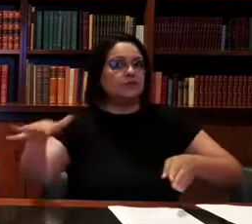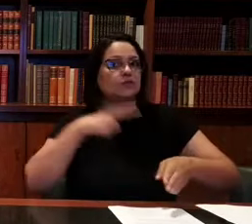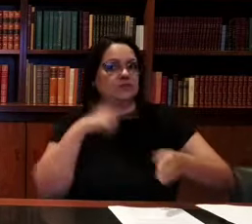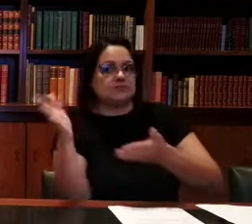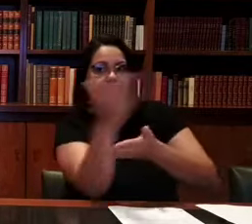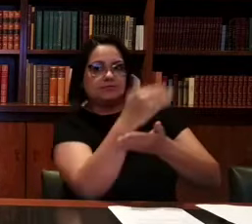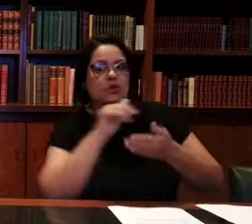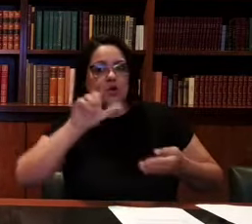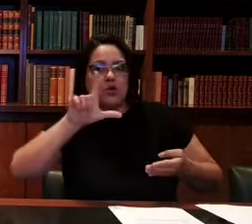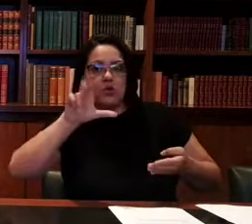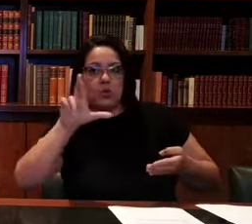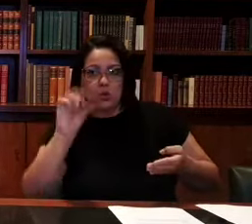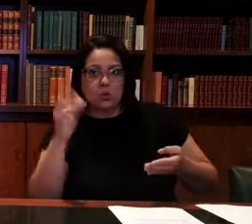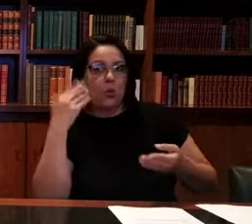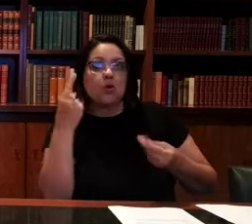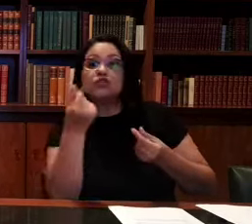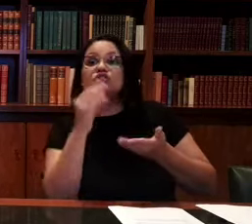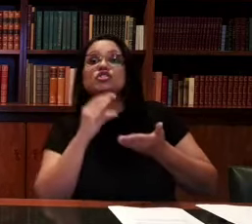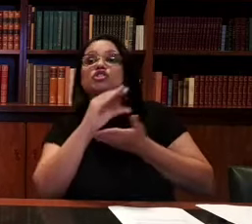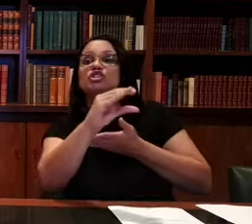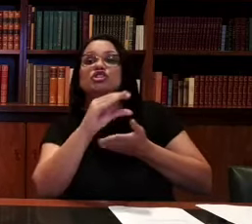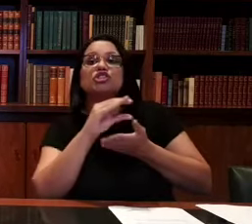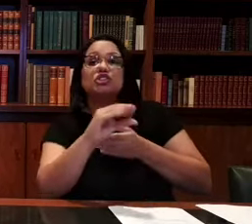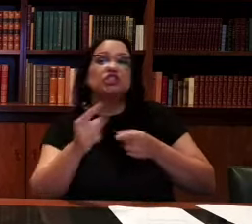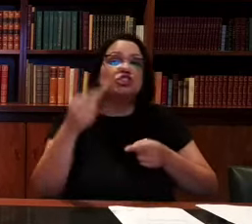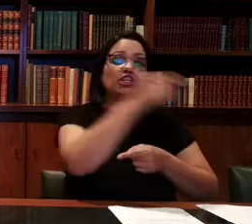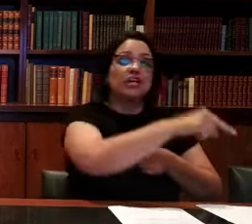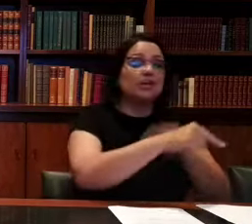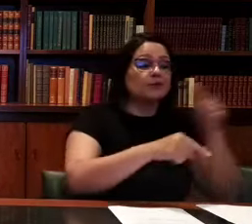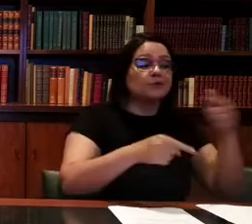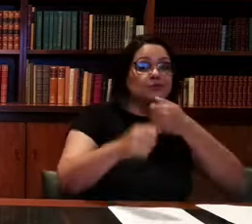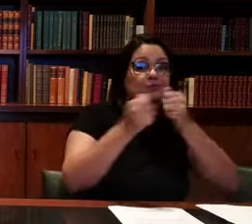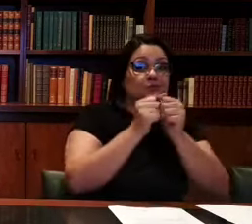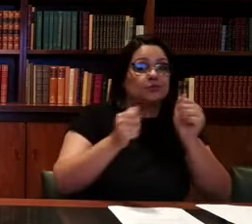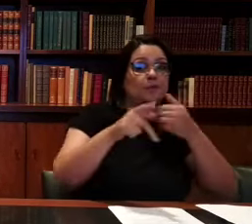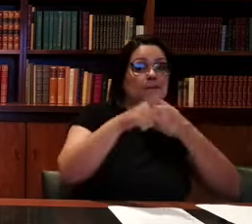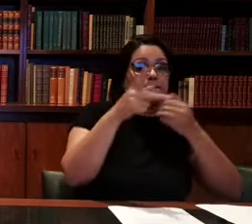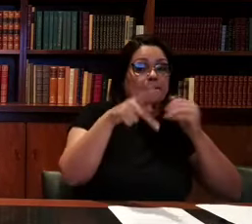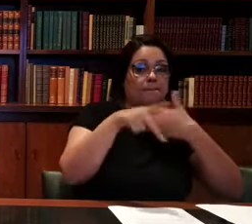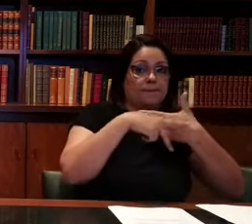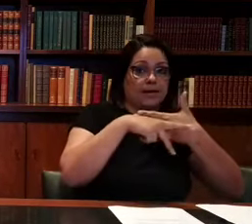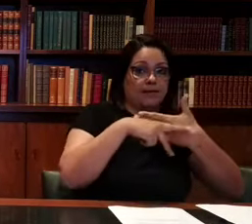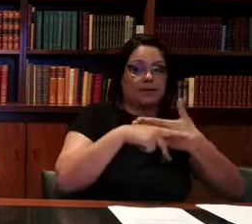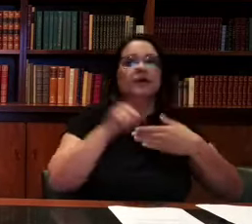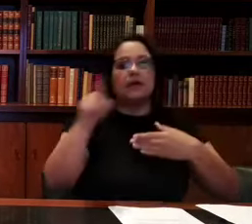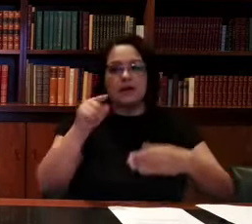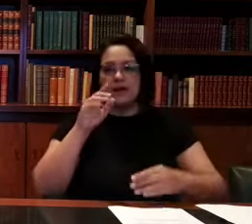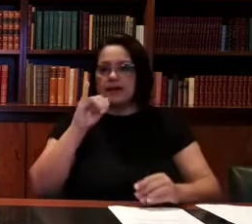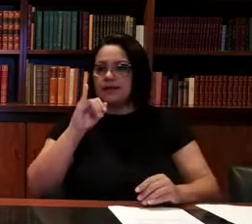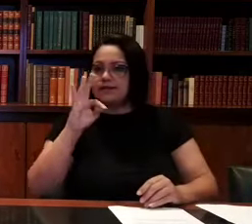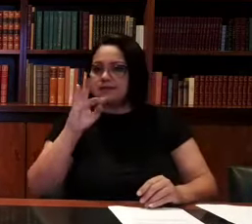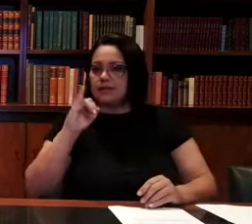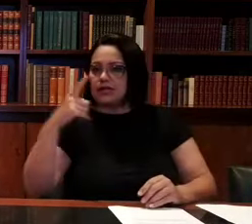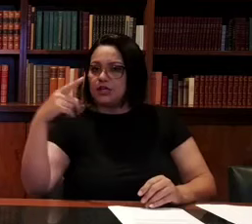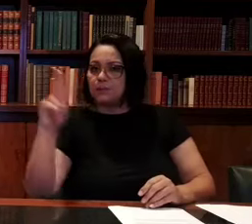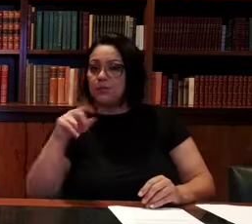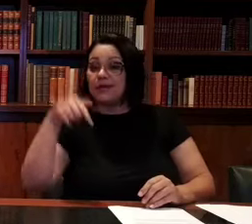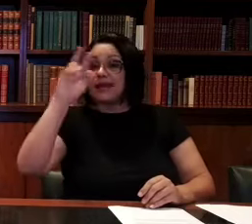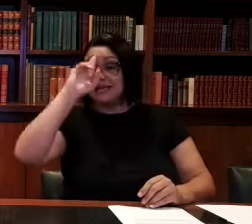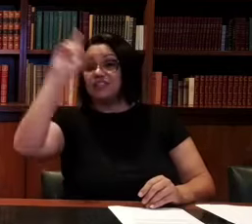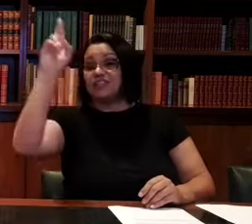recurso tá fazendo Aposto que o Paraguai a gente sabe que vai pro binacional Itaipu binacional Quem é o diretor da parte brasileira e eu